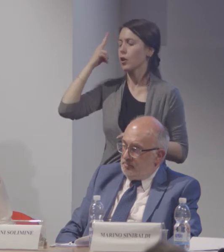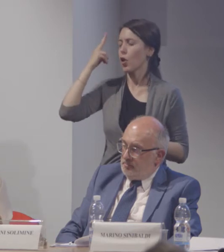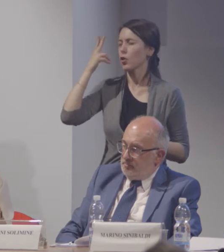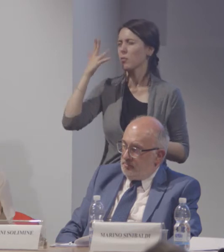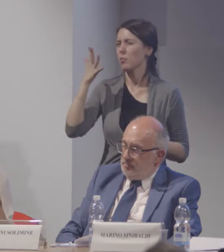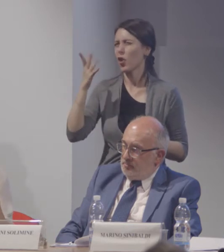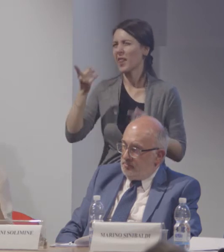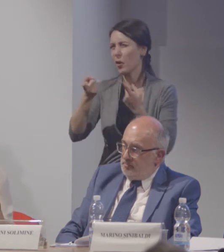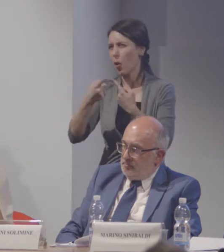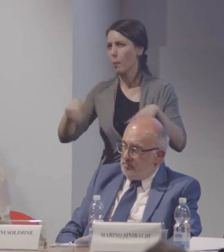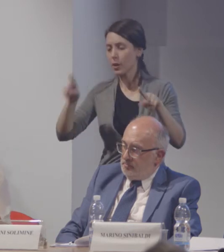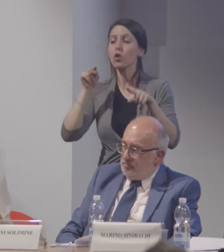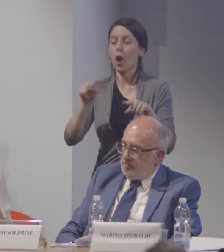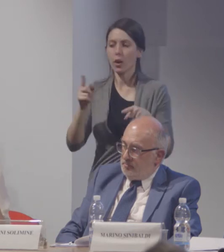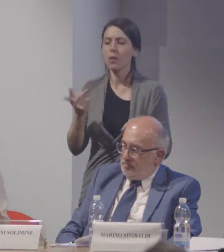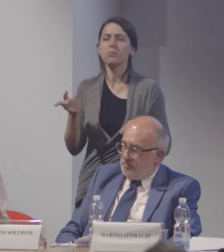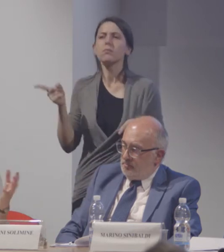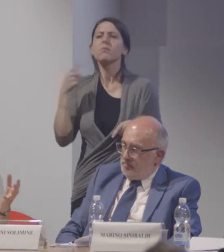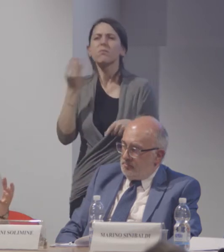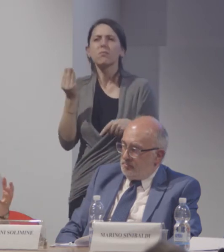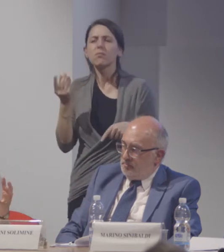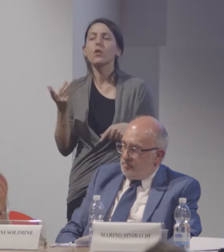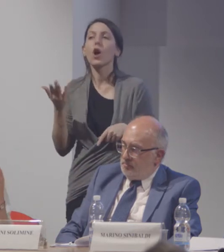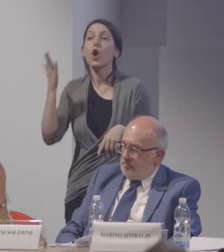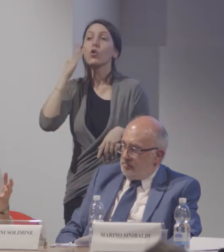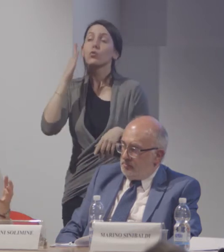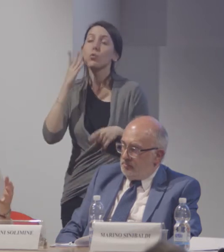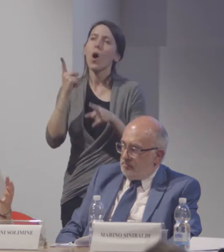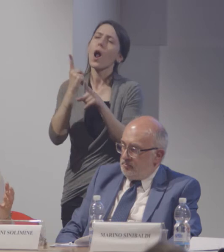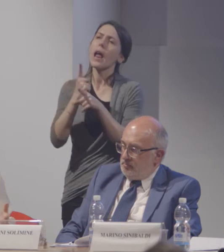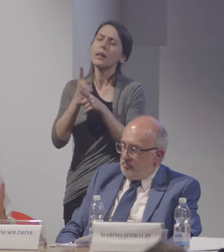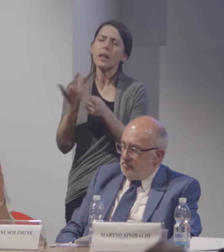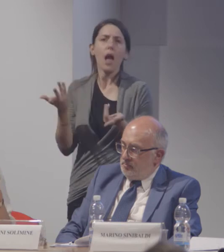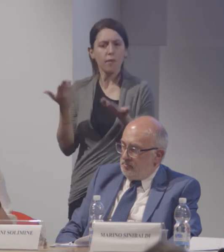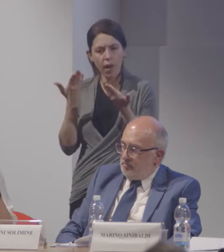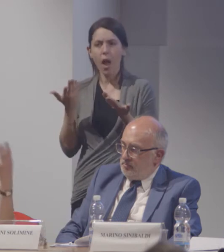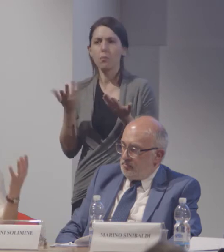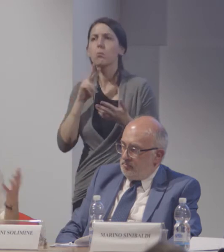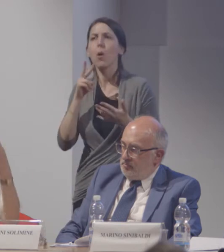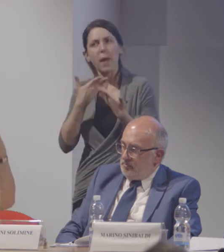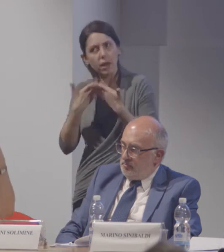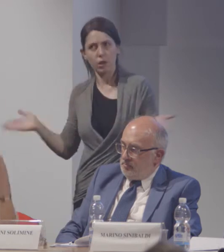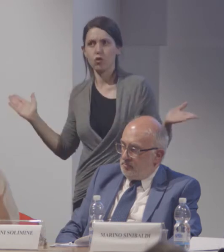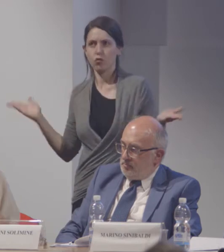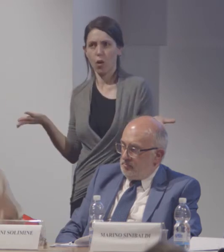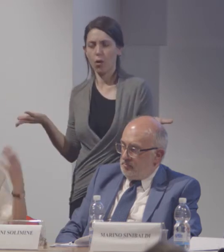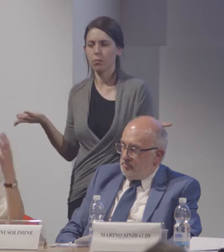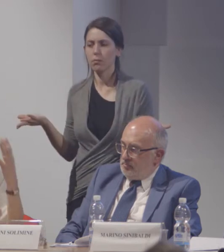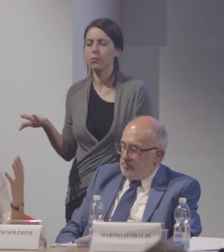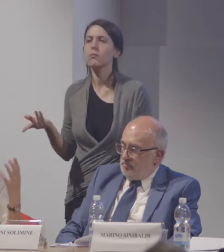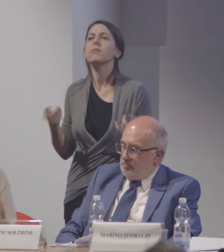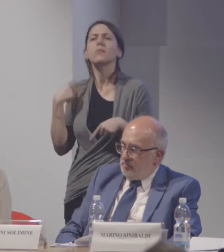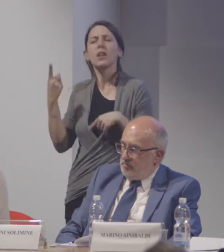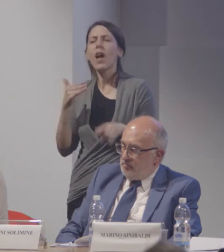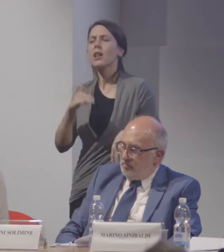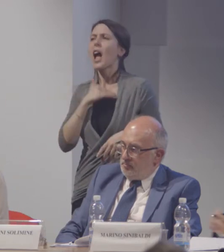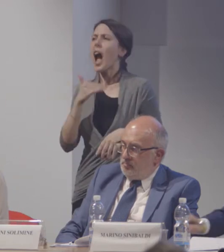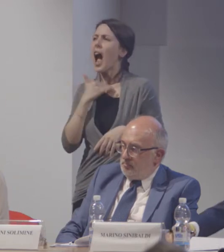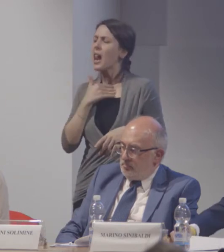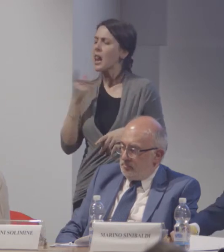una commissione in cui lui diceva le scuole dovrebbero essere aperte al pomeriggio, dove gli allievi del